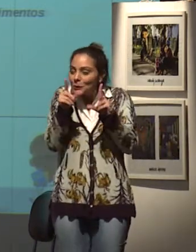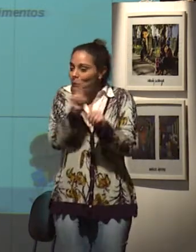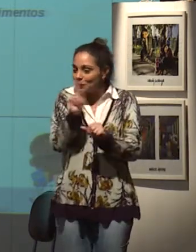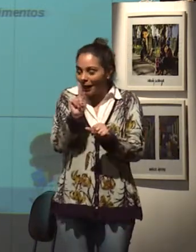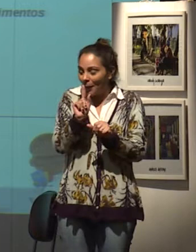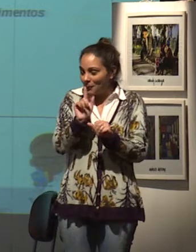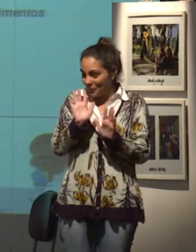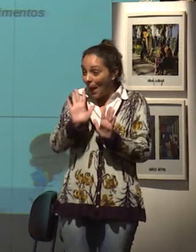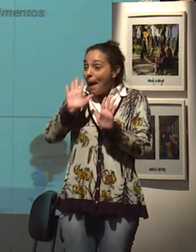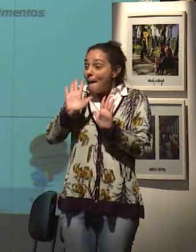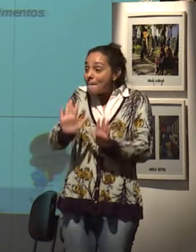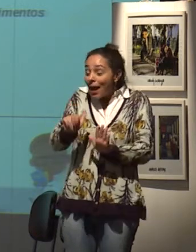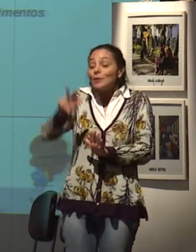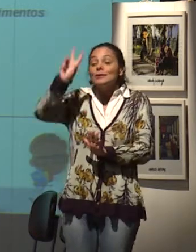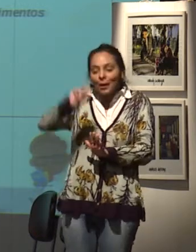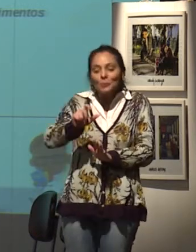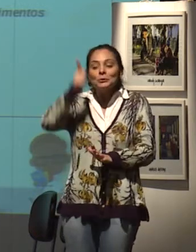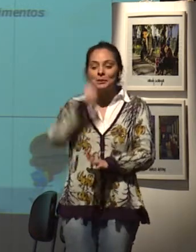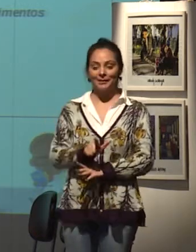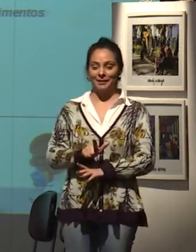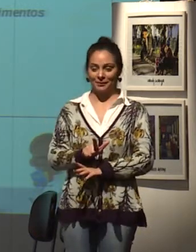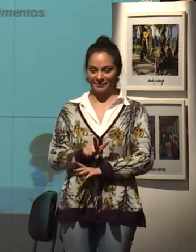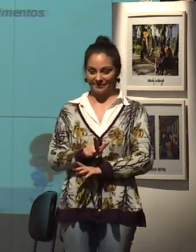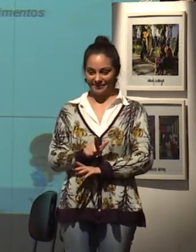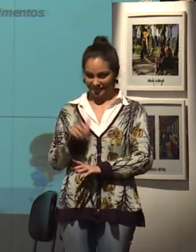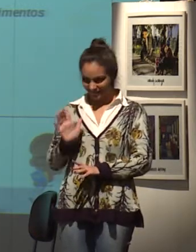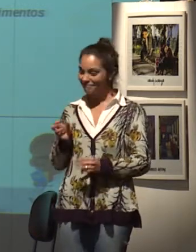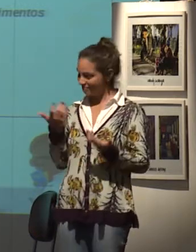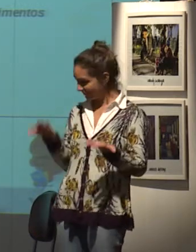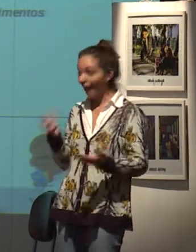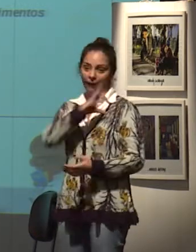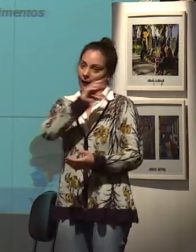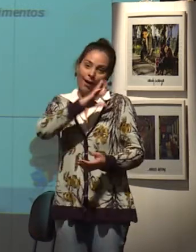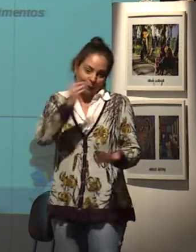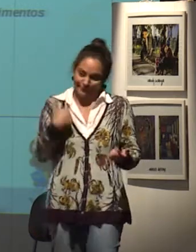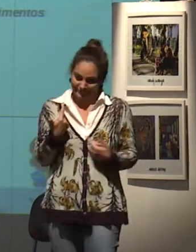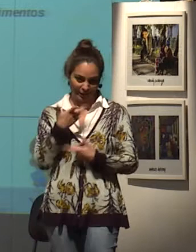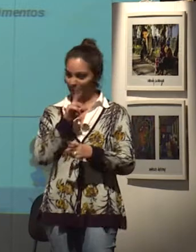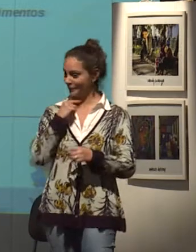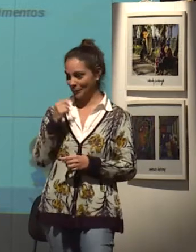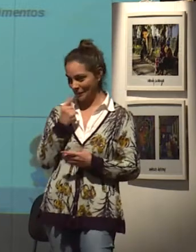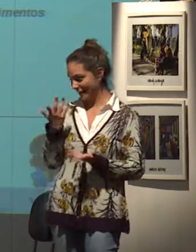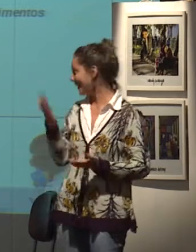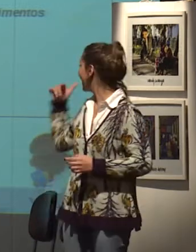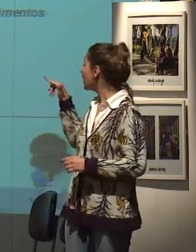Eu não consegui ter percepção de todos, mas os alunos conseguiram. É claro, né? Eu não